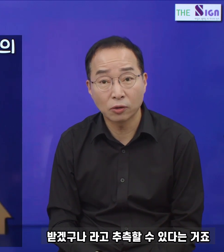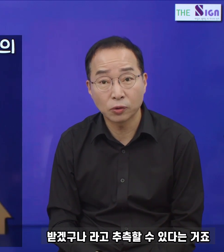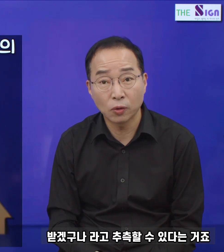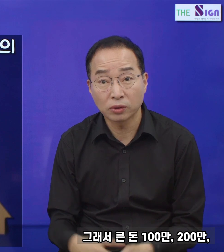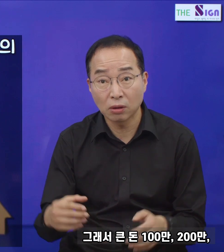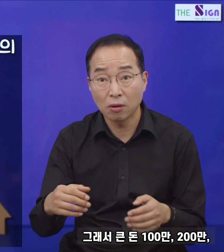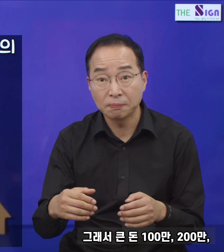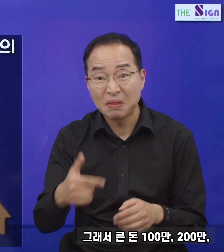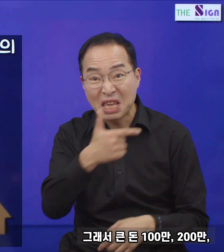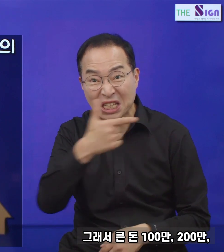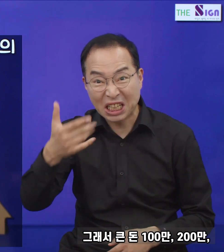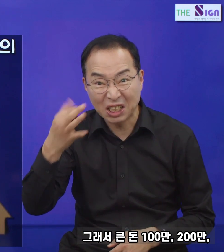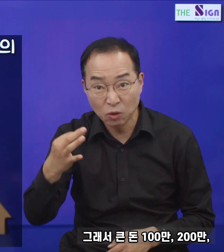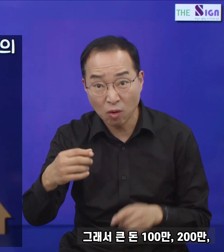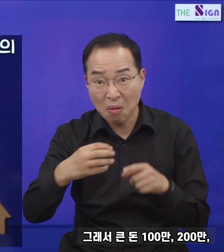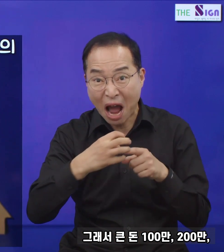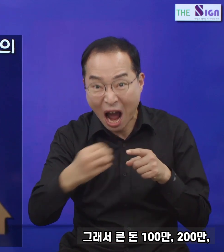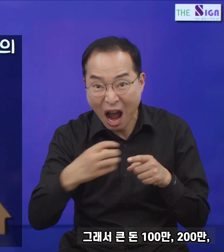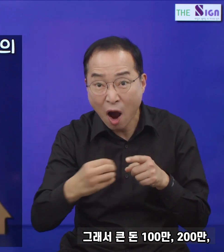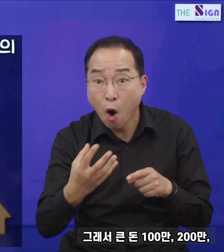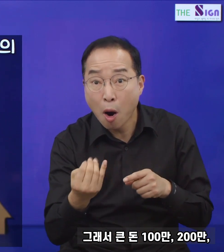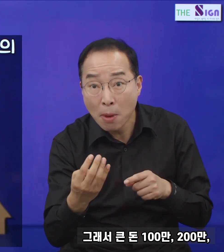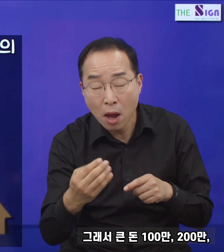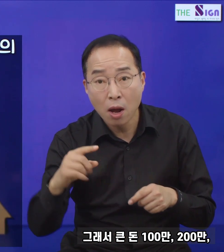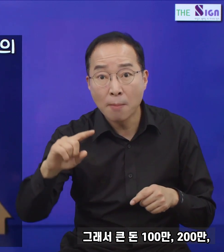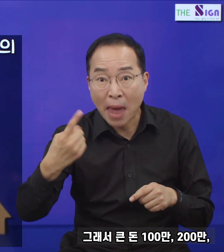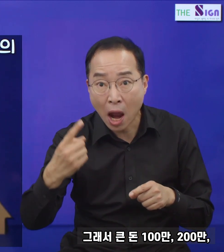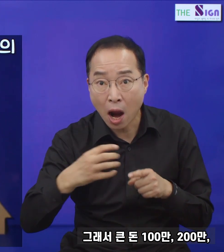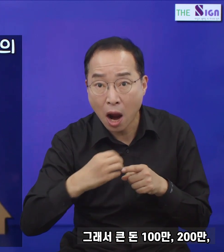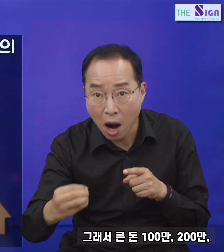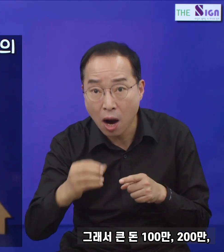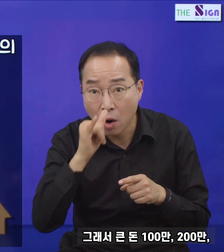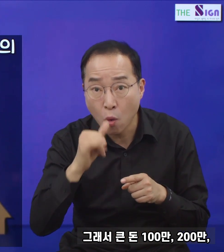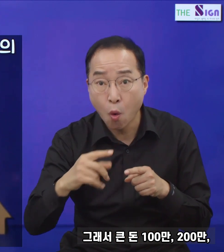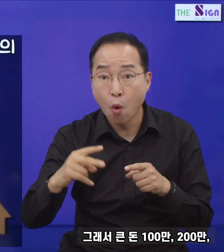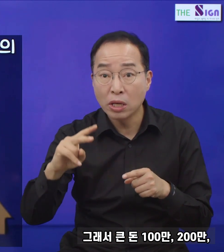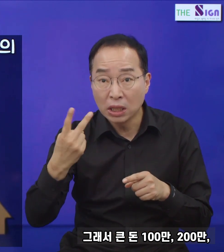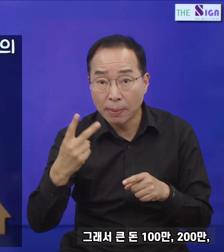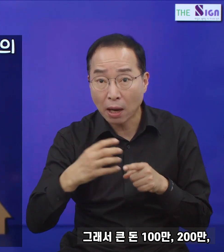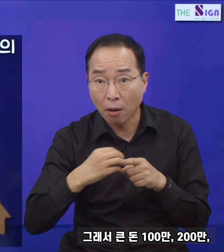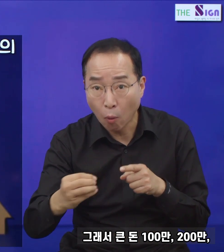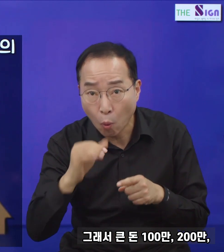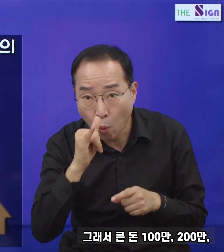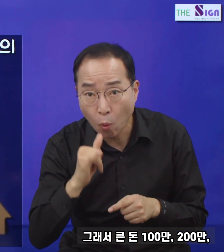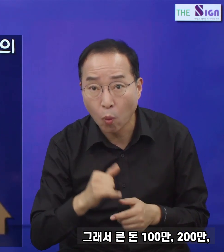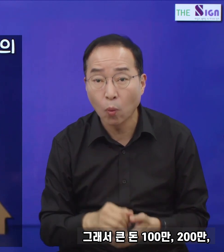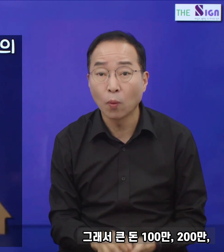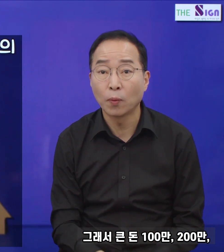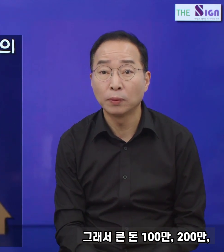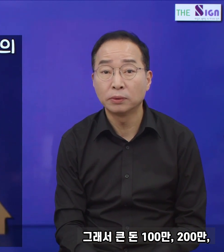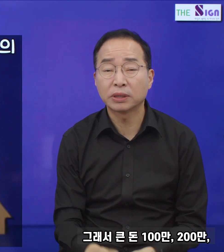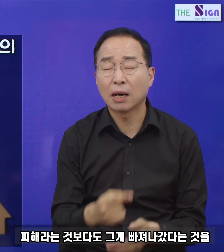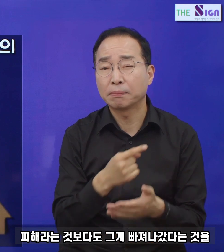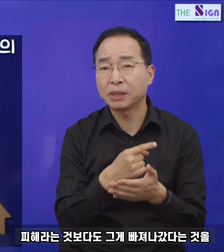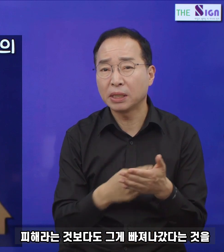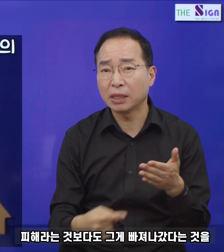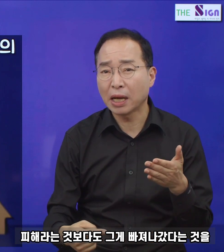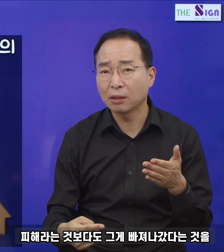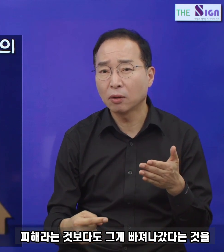거죠. 그래서 큰 돈 100, 200 자, 피해라는